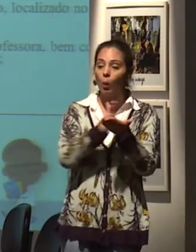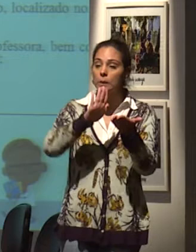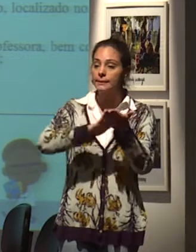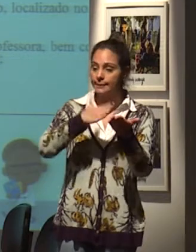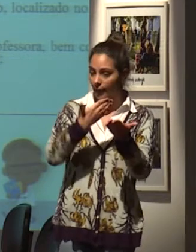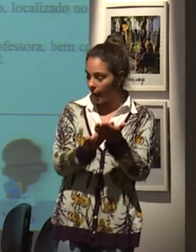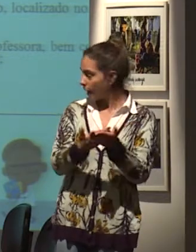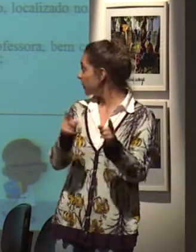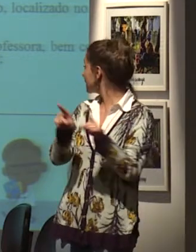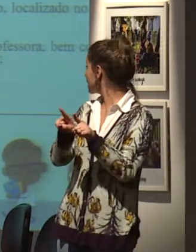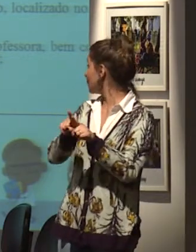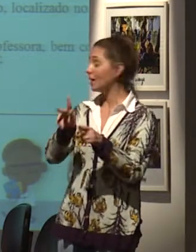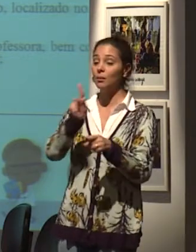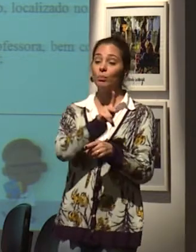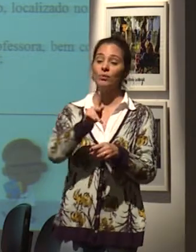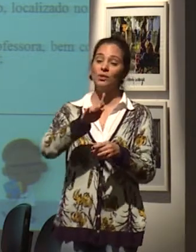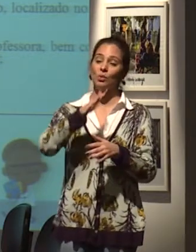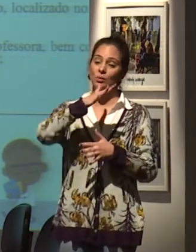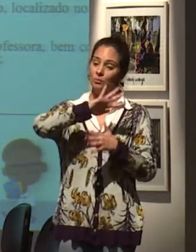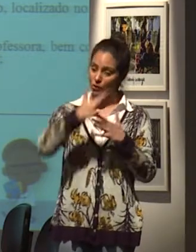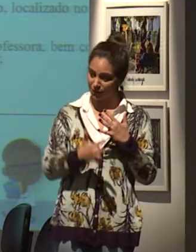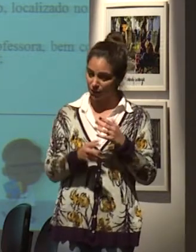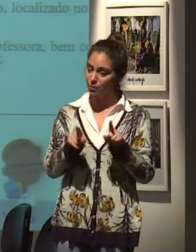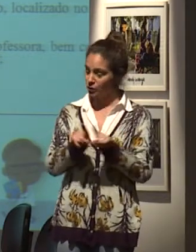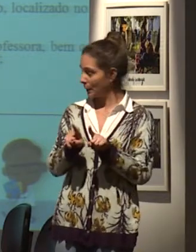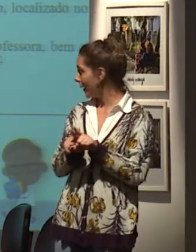e eu estudei também com alguns intérpretes e com alguns professores de Libras.